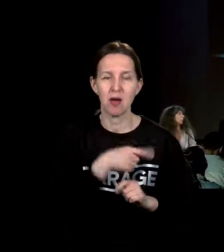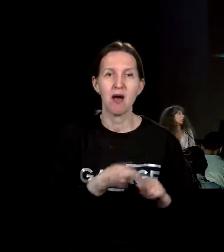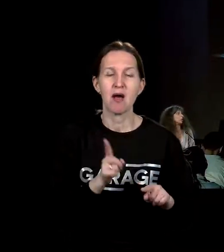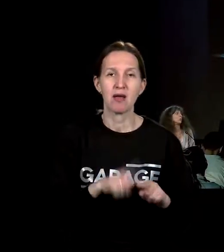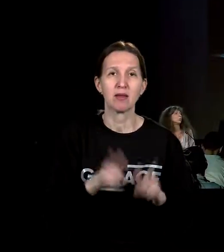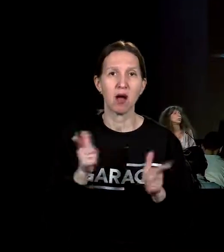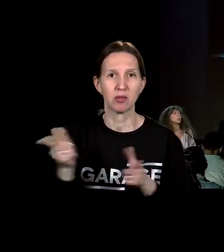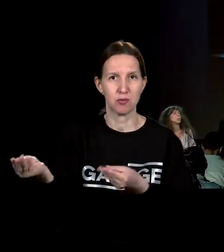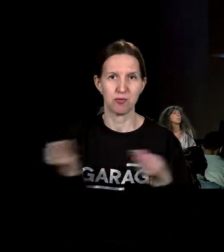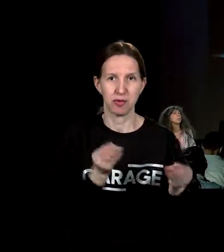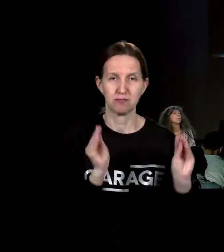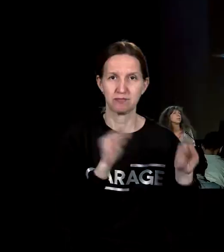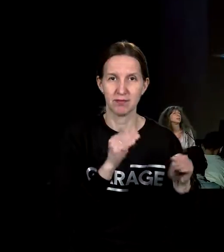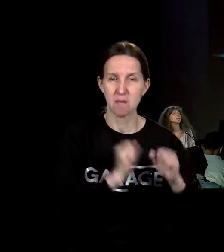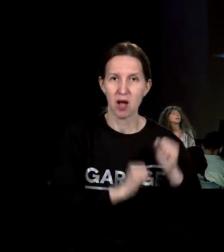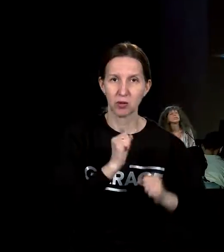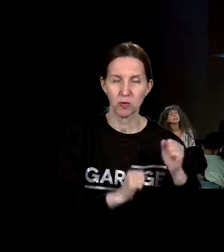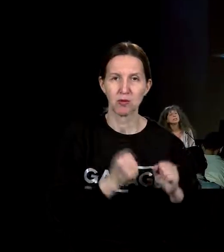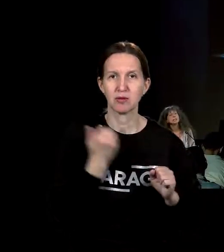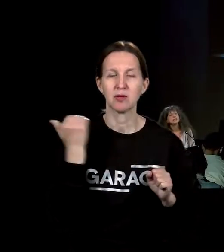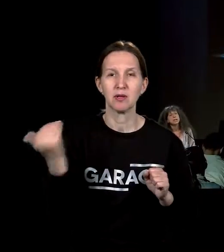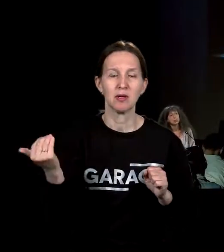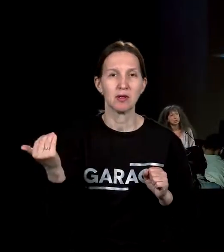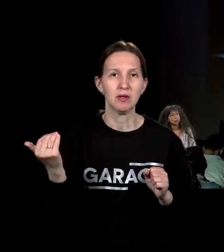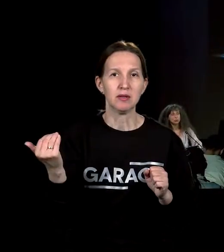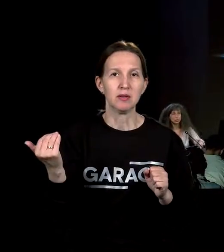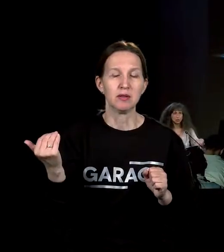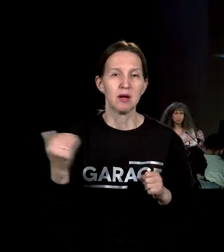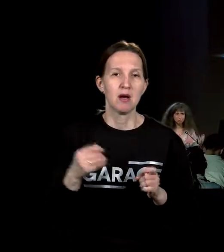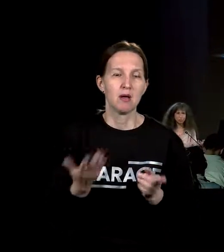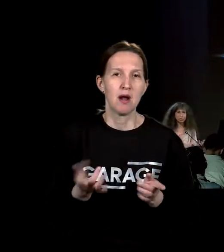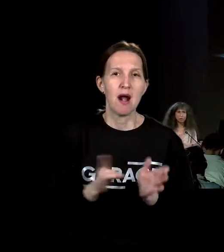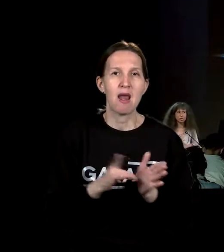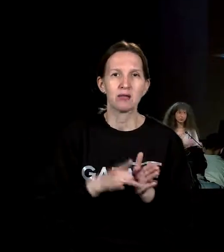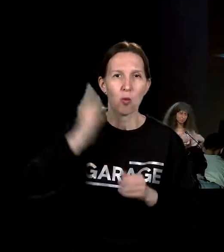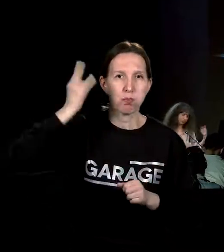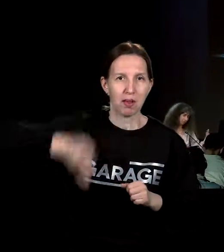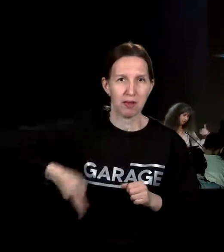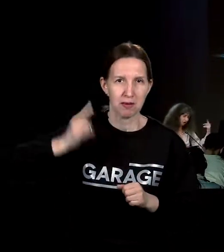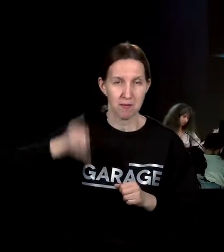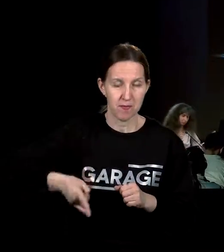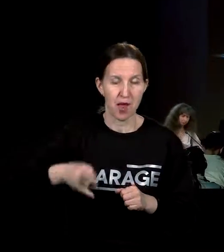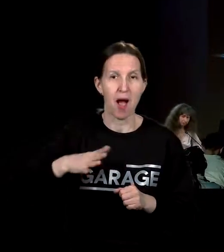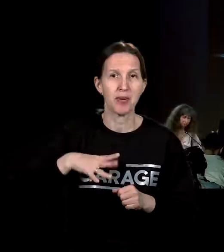были моторы от электропилы. Потом он изобретал там новый тип этих